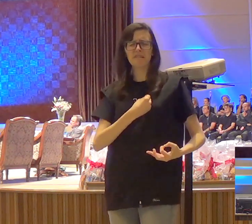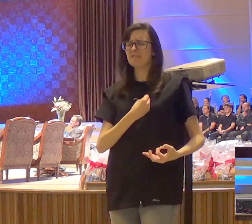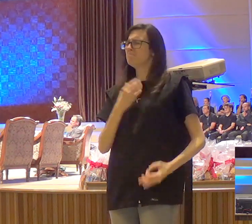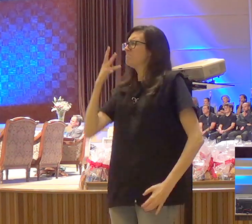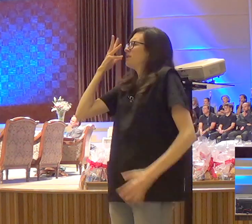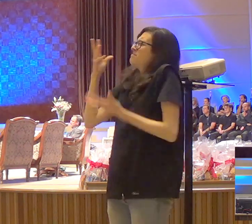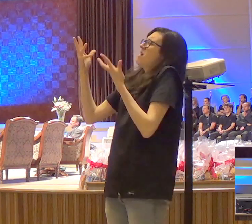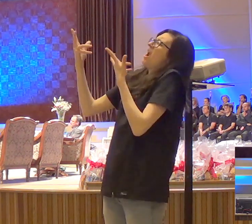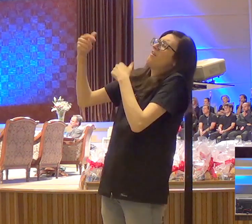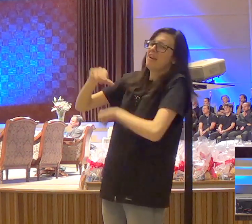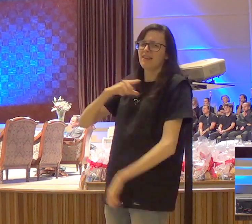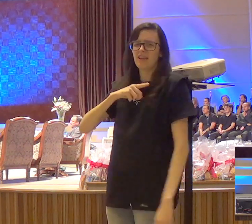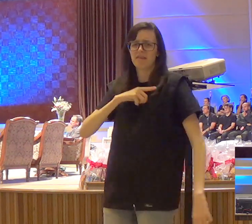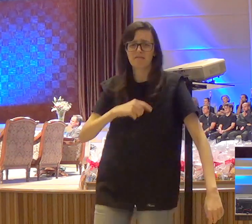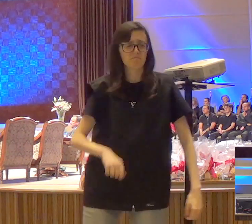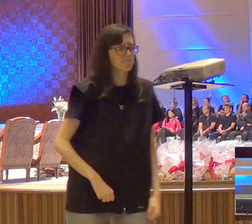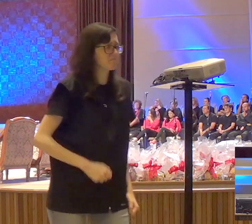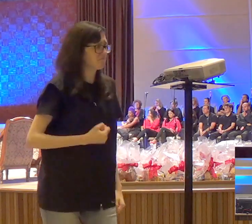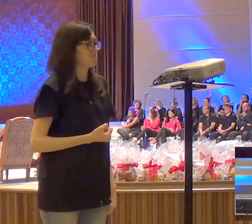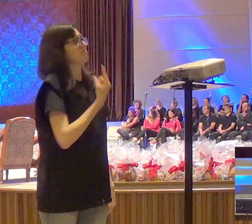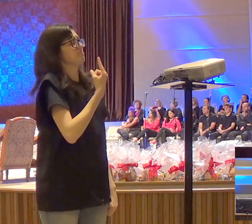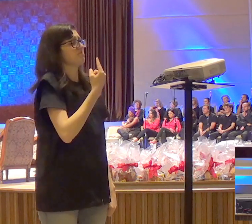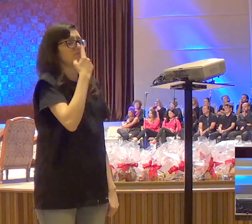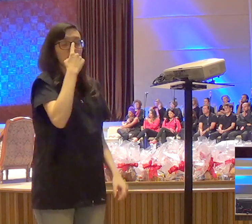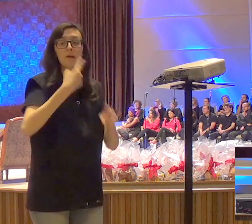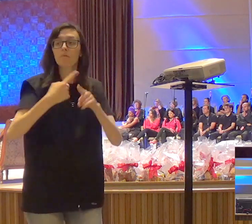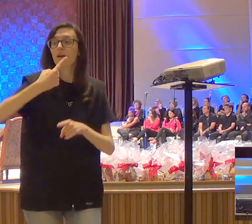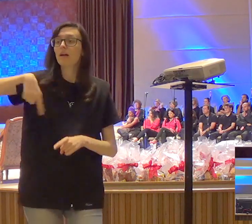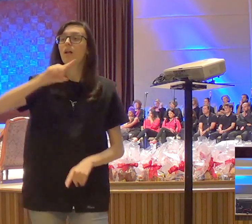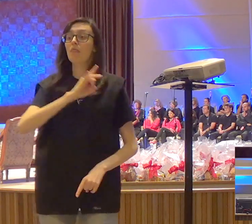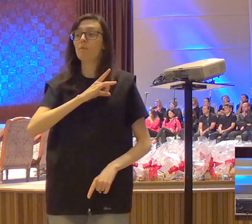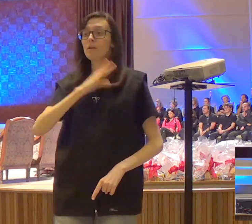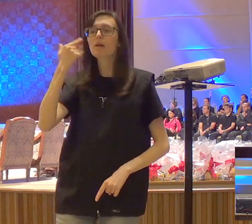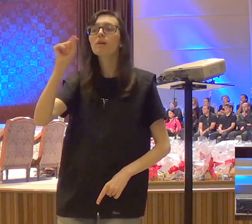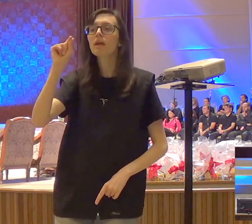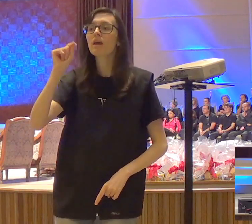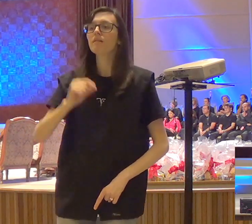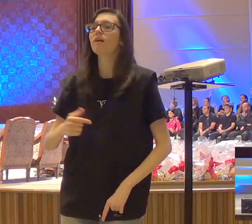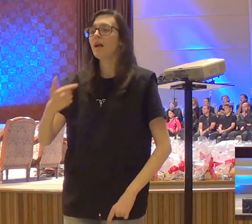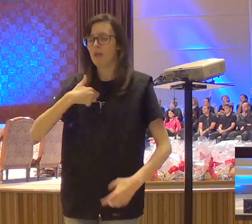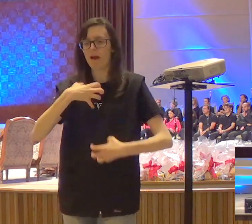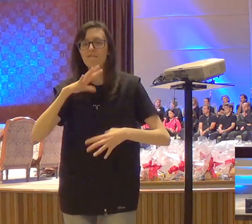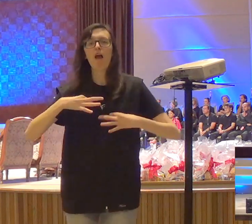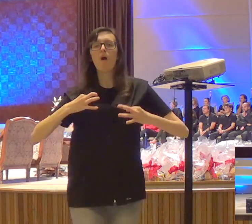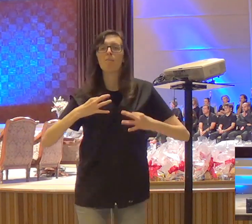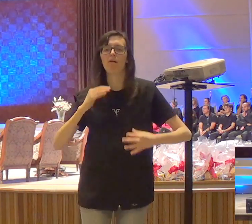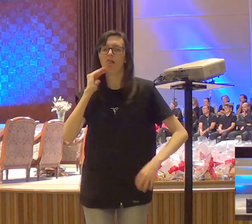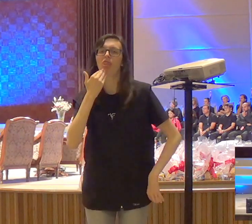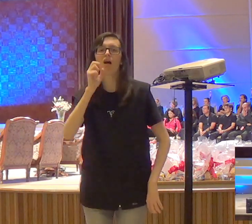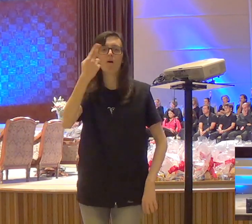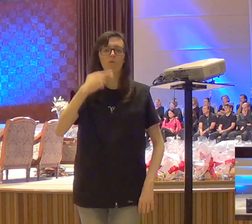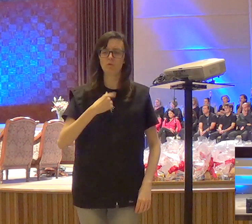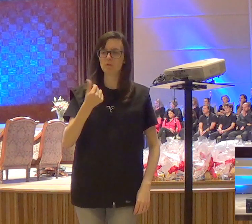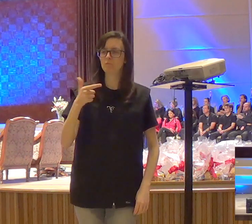Because we feel fear of judgment. Porque a gente tem medo de ser julgado. So I don't know if you can relate to that. Eu não sei se